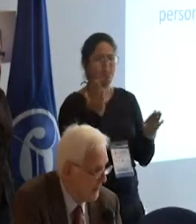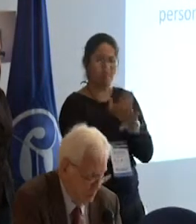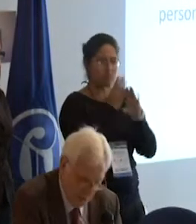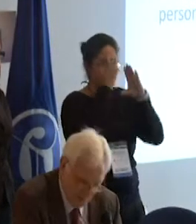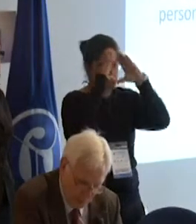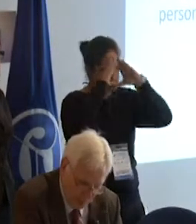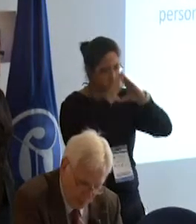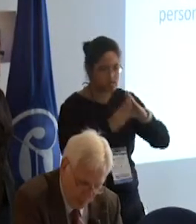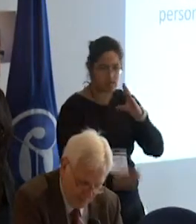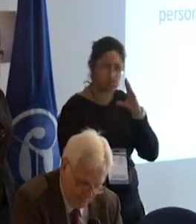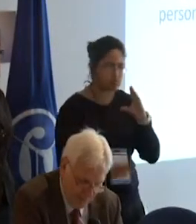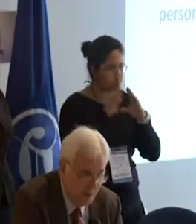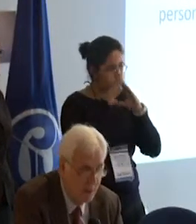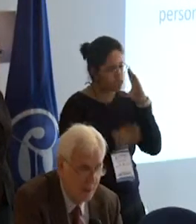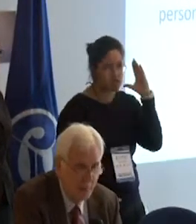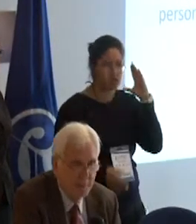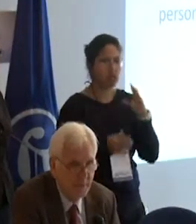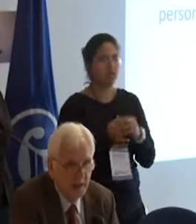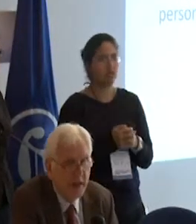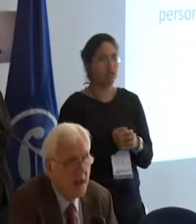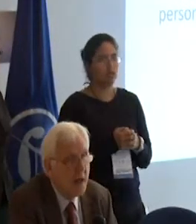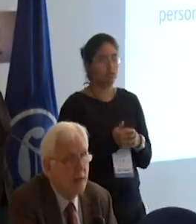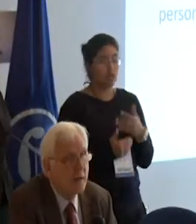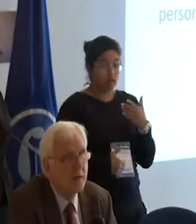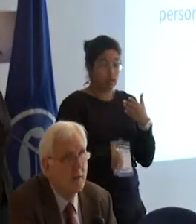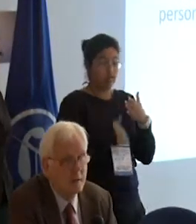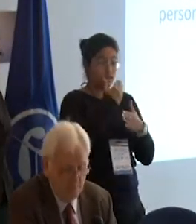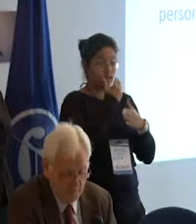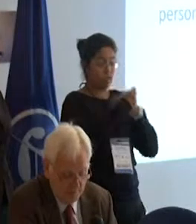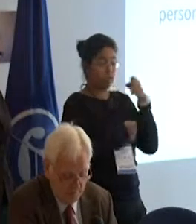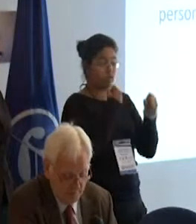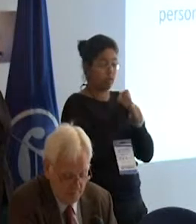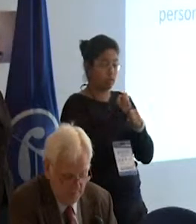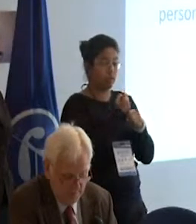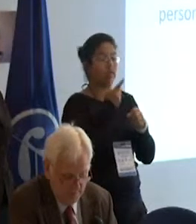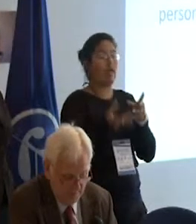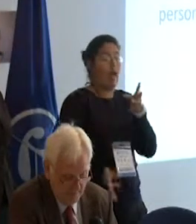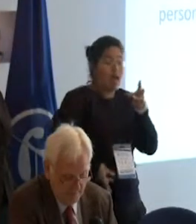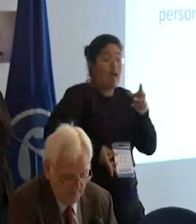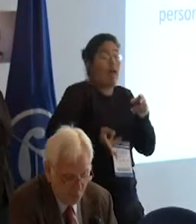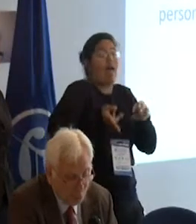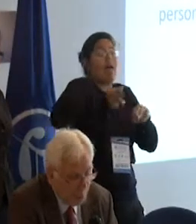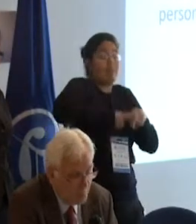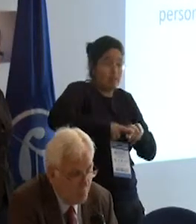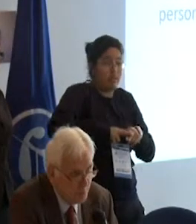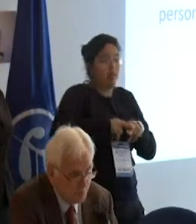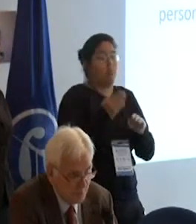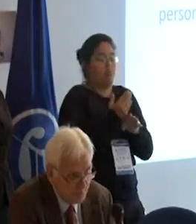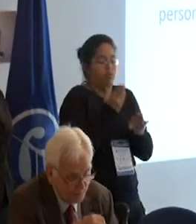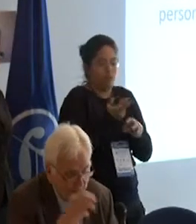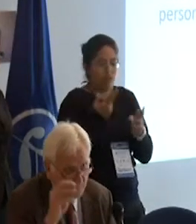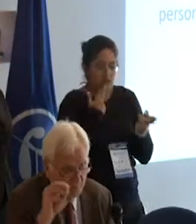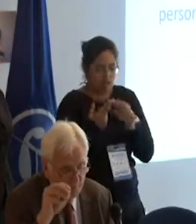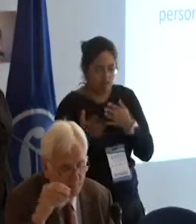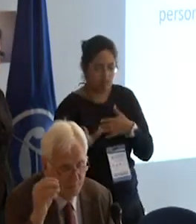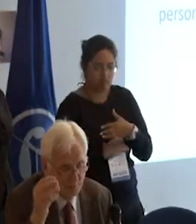concentración y al comienzo del año hubo incluso problemas de relación entre los